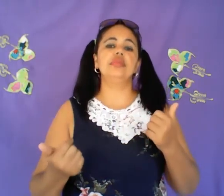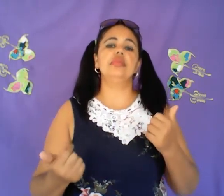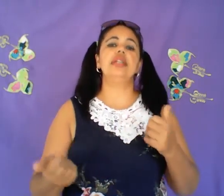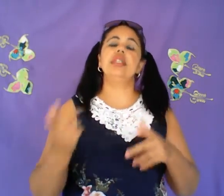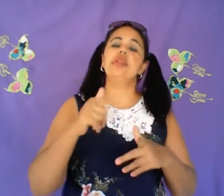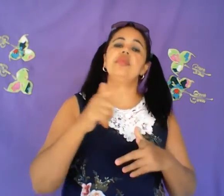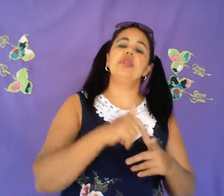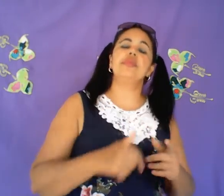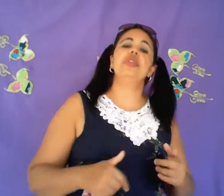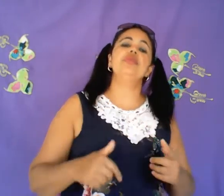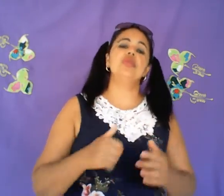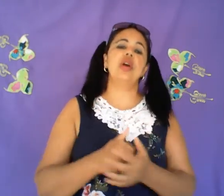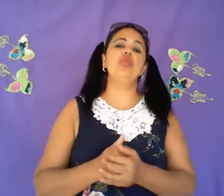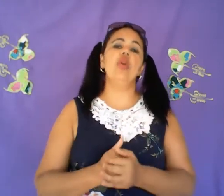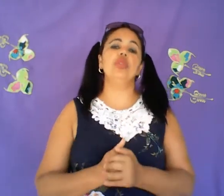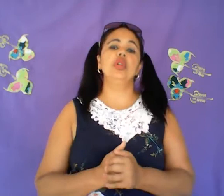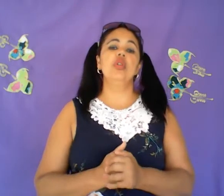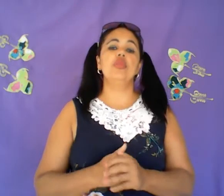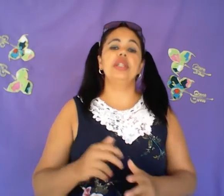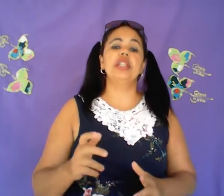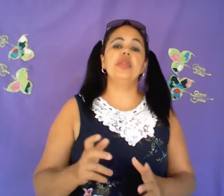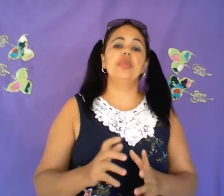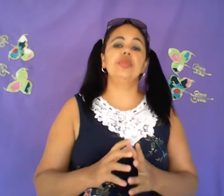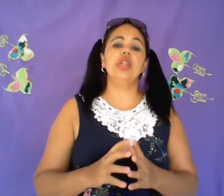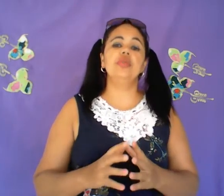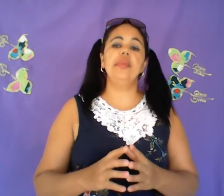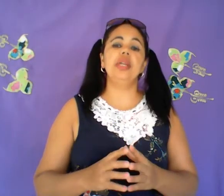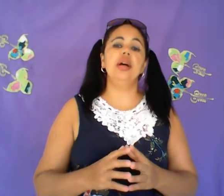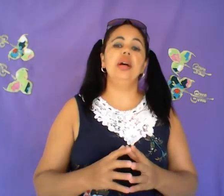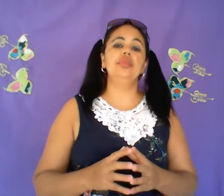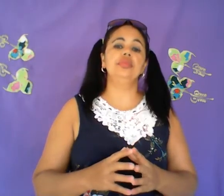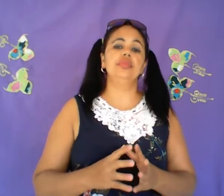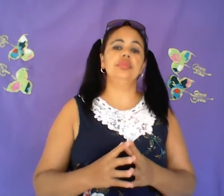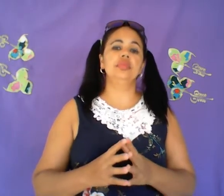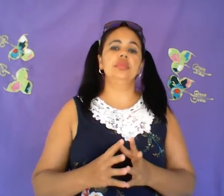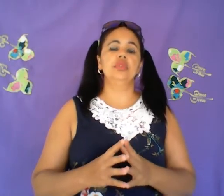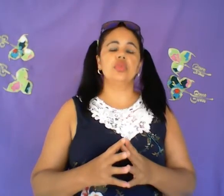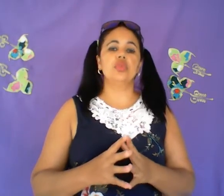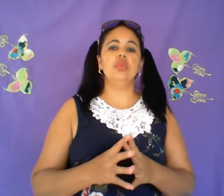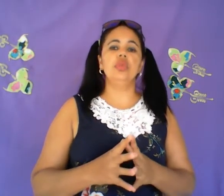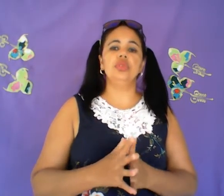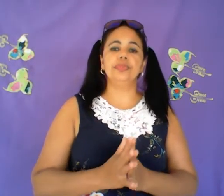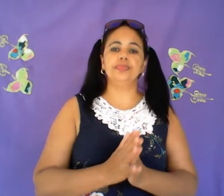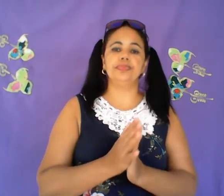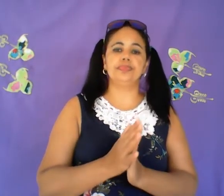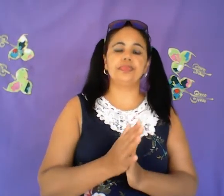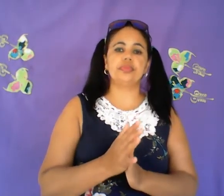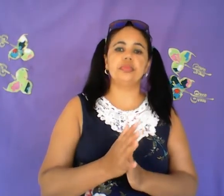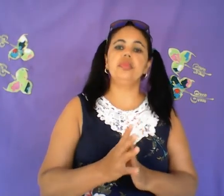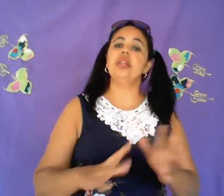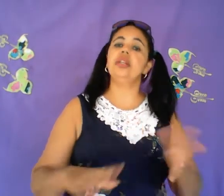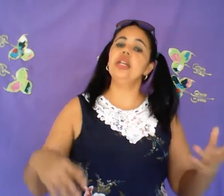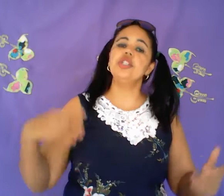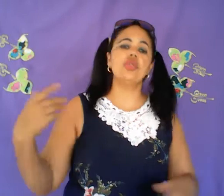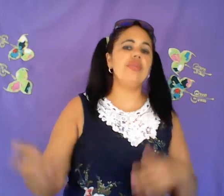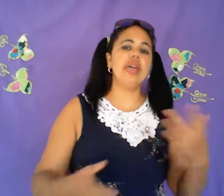Mas também nós podemos usar o nome. Por exemplo, eu tenho um amigão surdo e a gente conversa